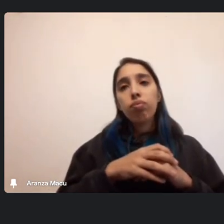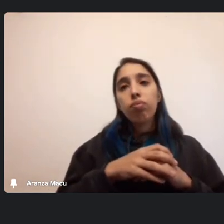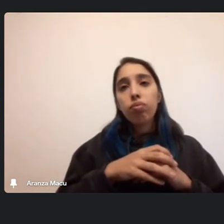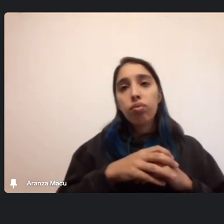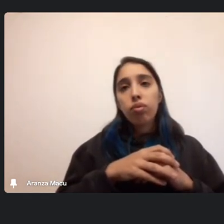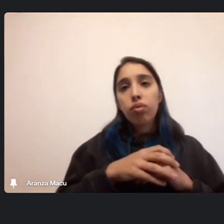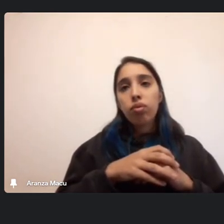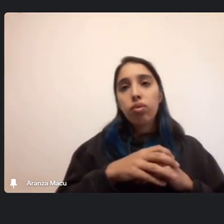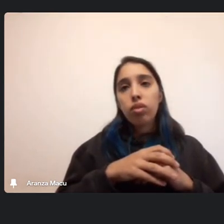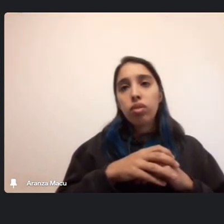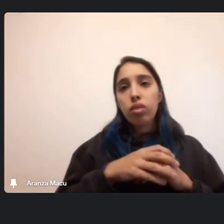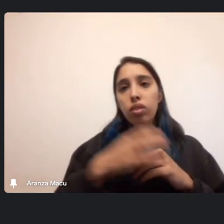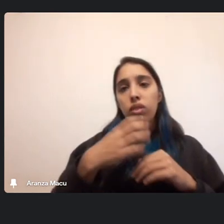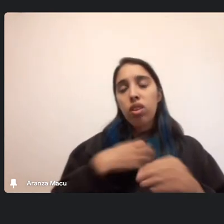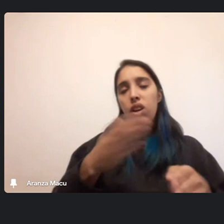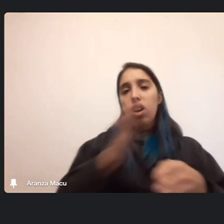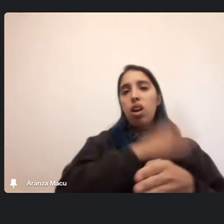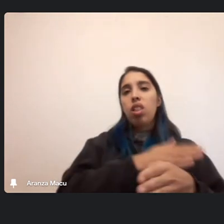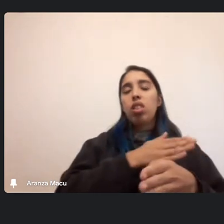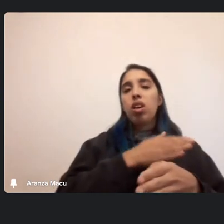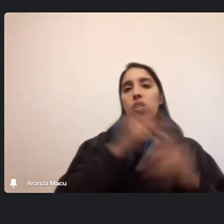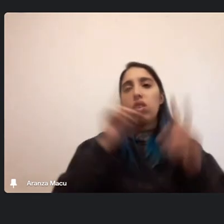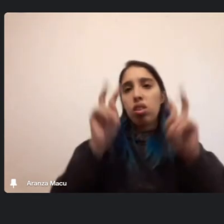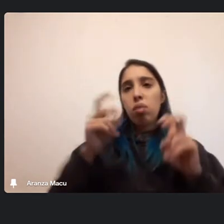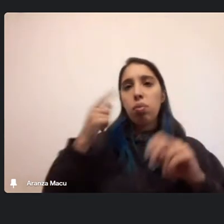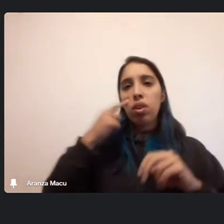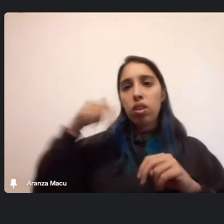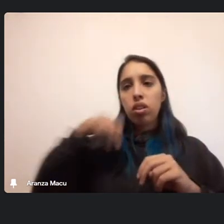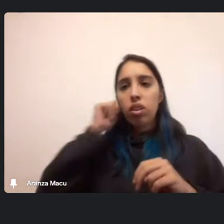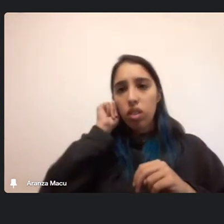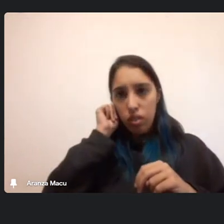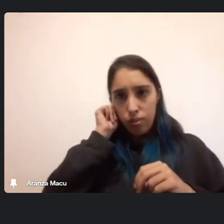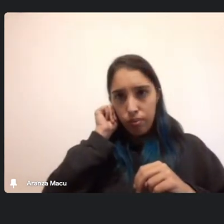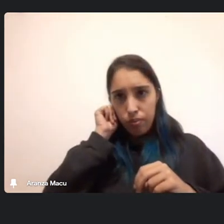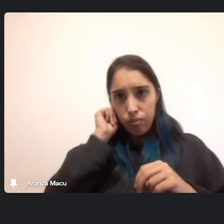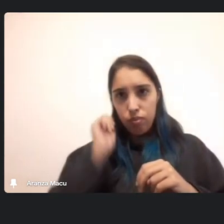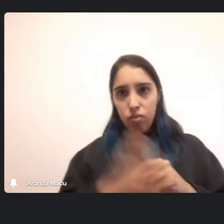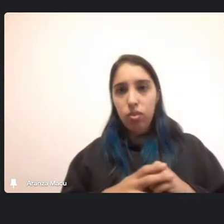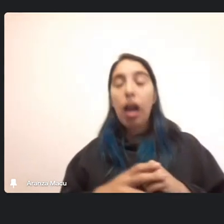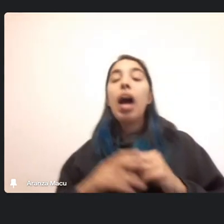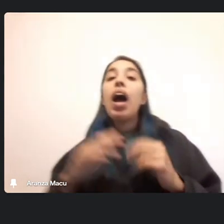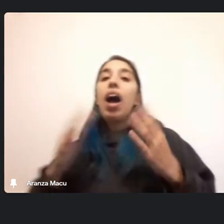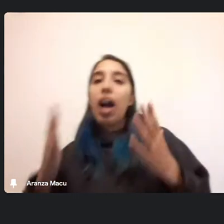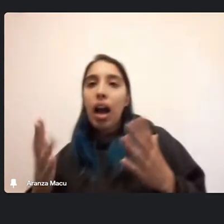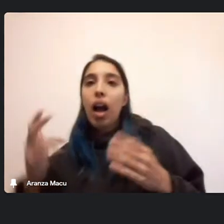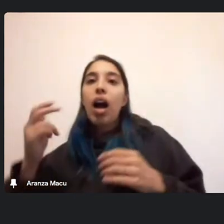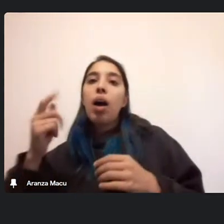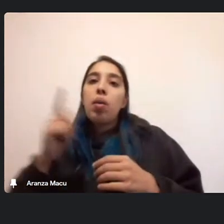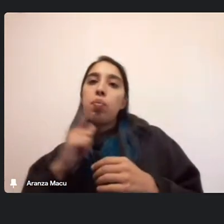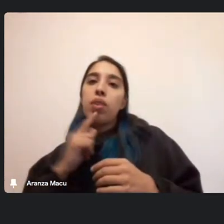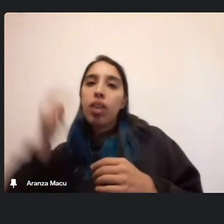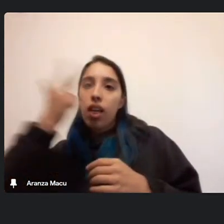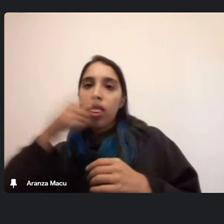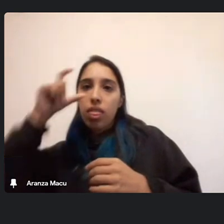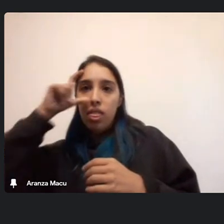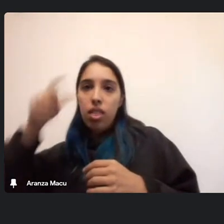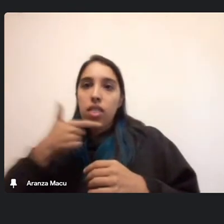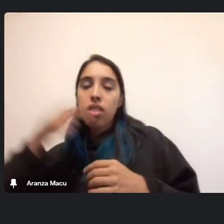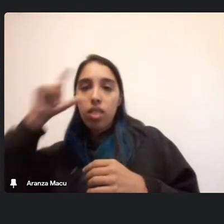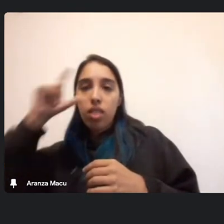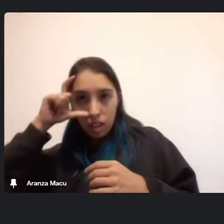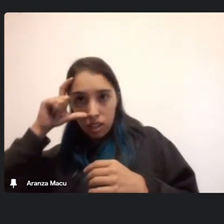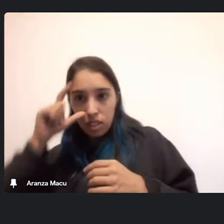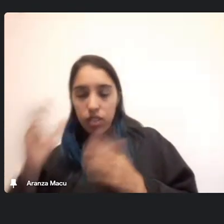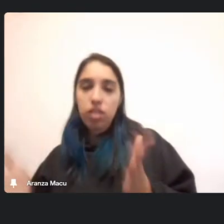ING. Ah, claro, a Complemento. veces this, porque this puede ser de las dos Claro. maneras. Puede ser que esté como un determinante adelante